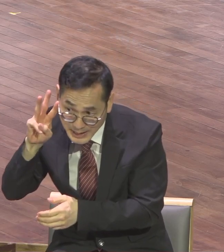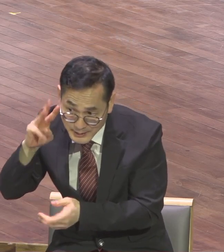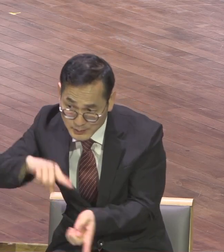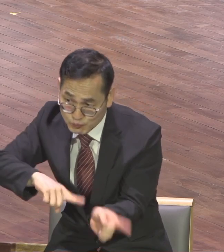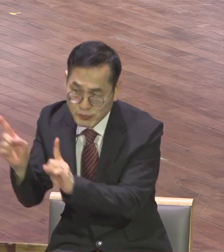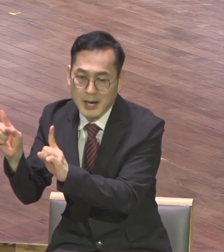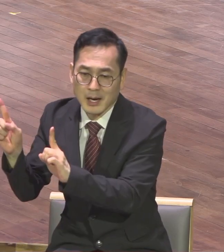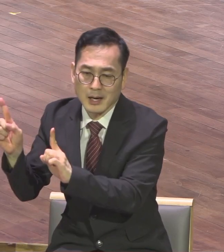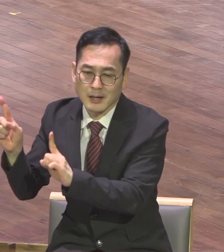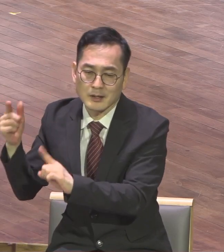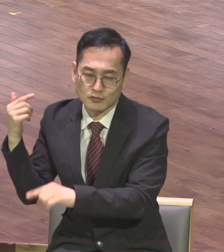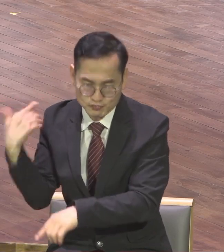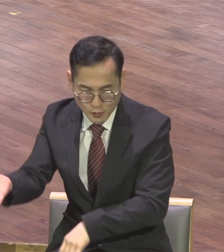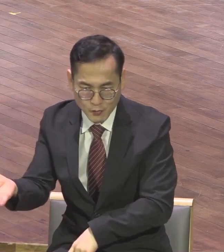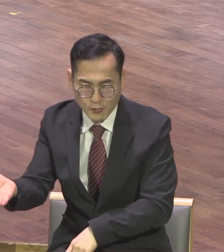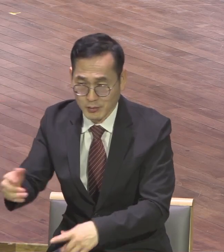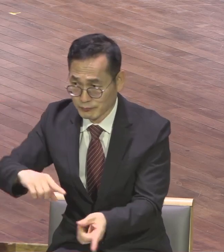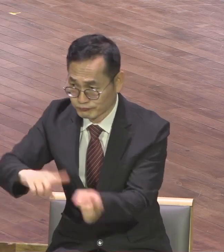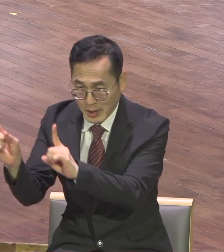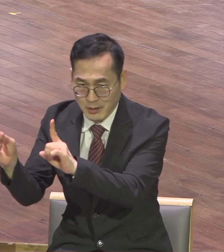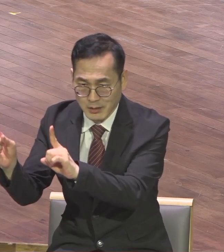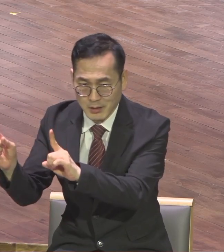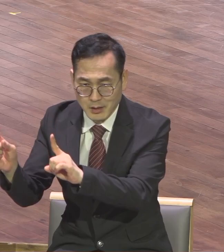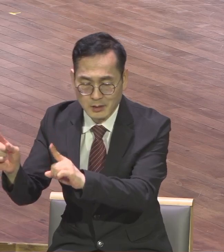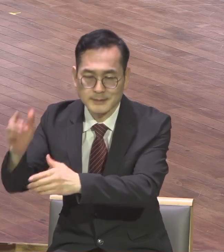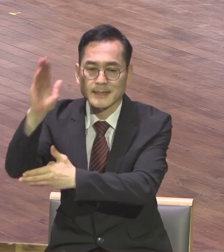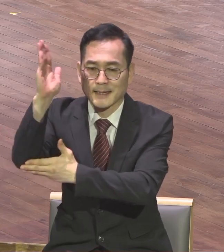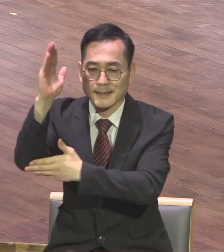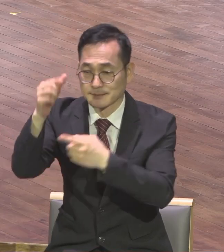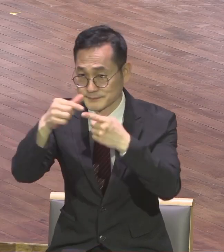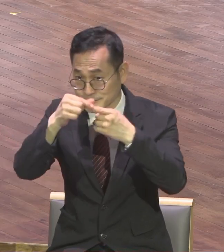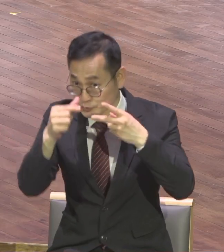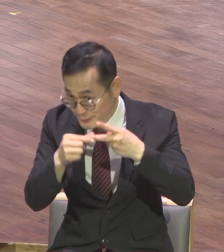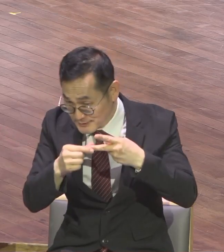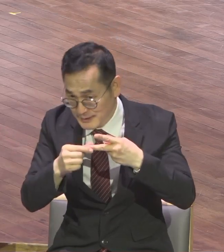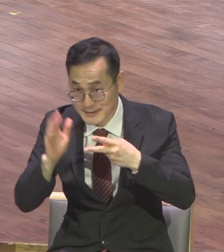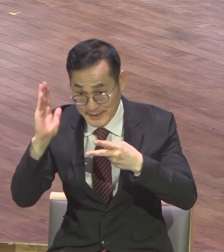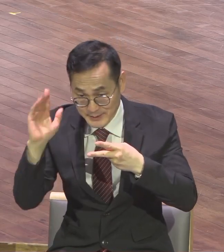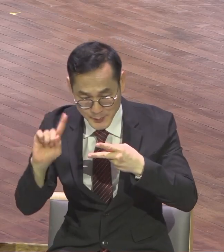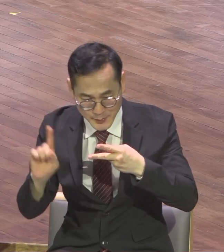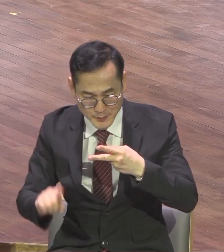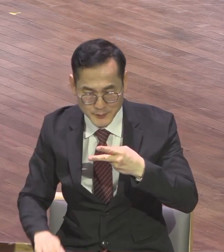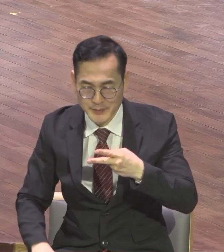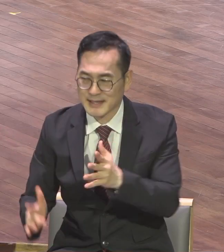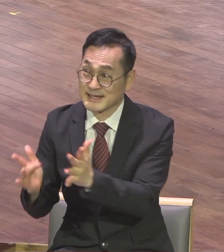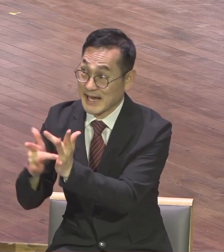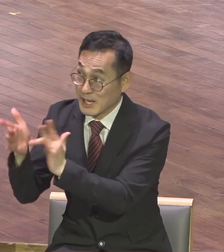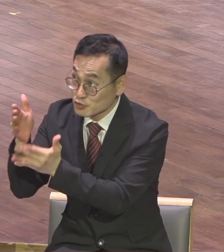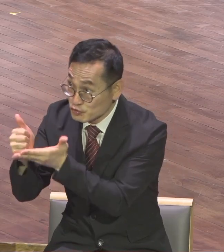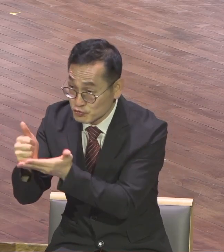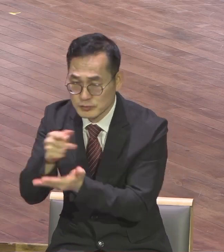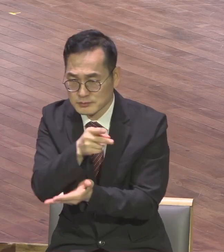부활하셨다. 부활시키셨다는 것입니다. 두 번째 메시지는 이 예수가 곧 그리스도라는 것입니다.